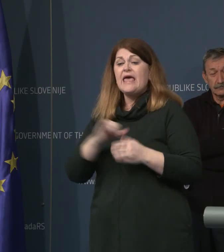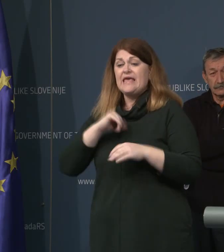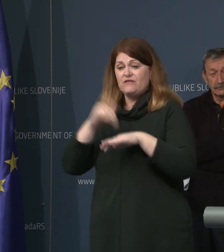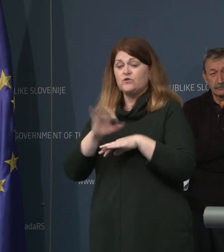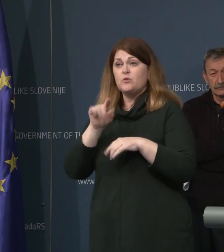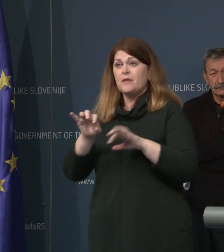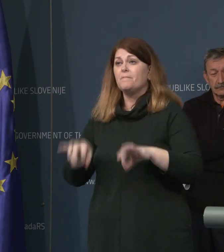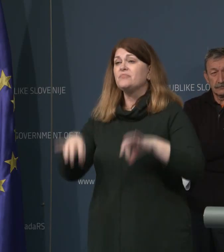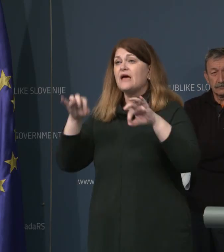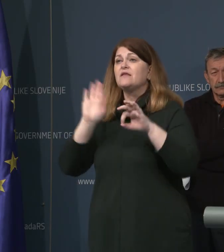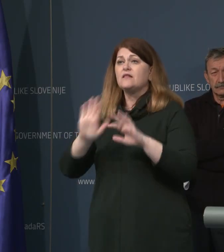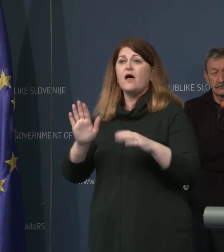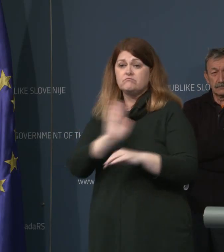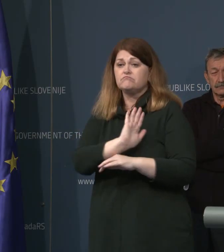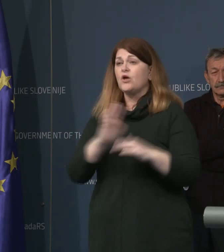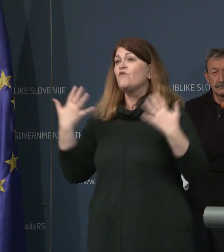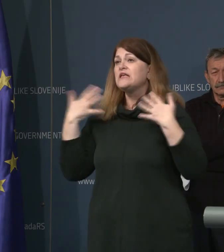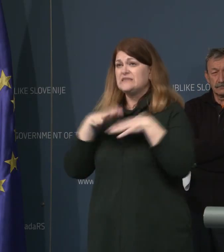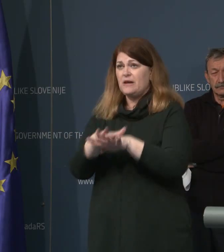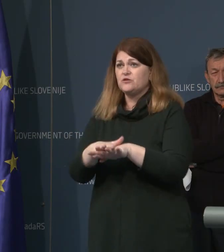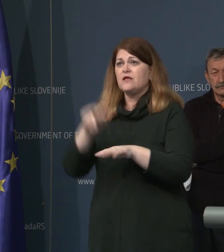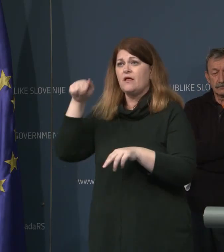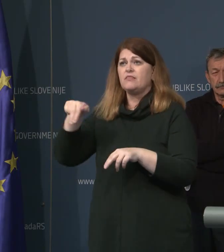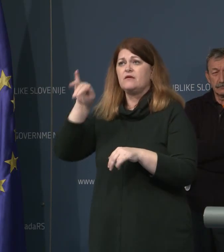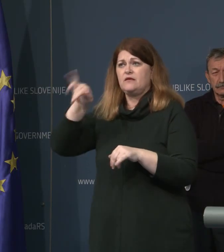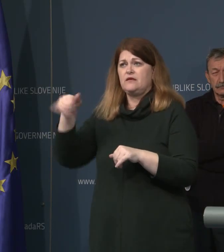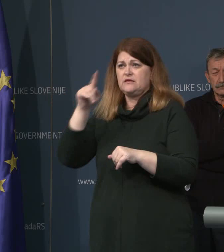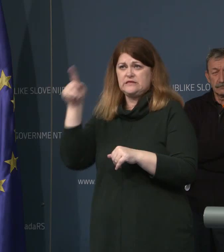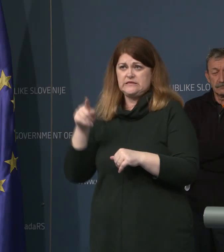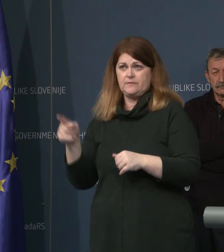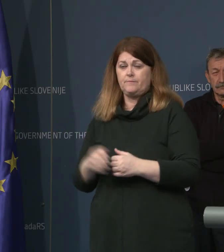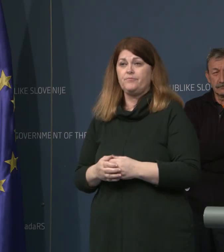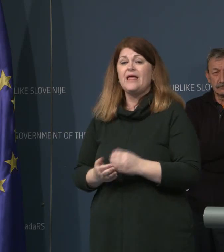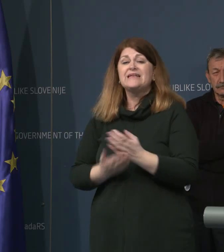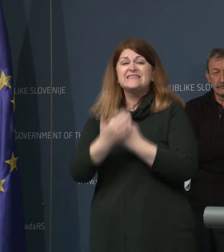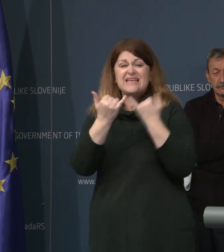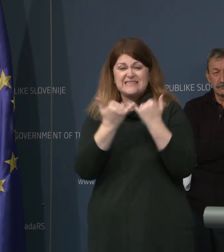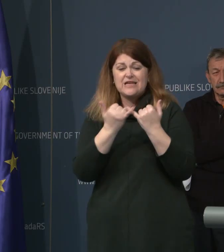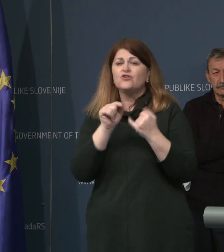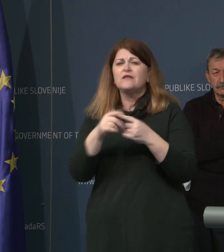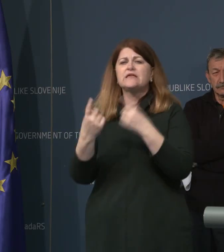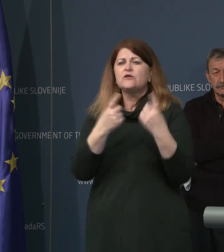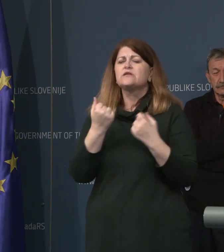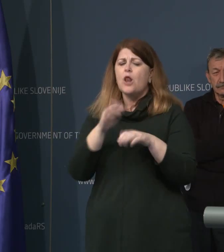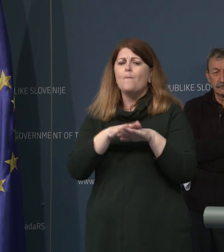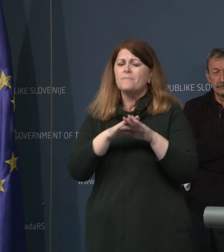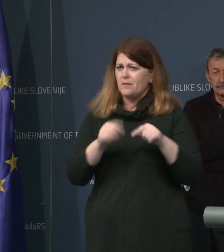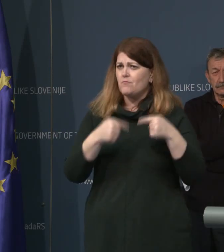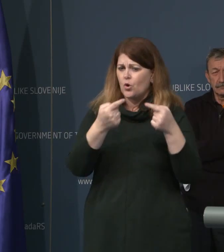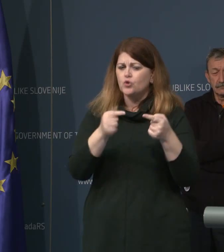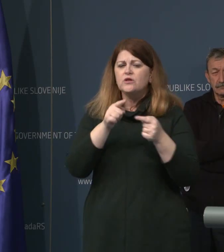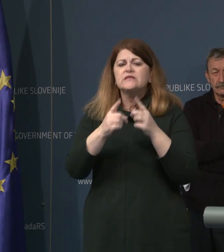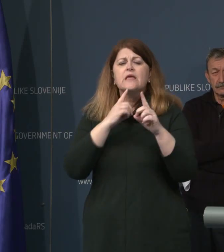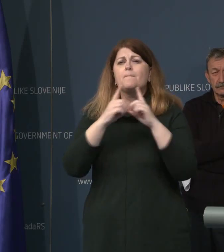prav tako najdete na naši spletni strani Nacionalnega inštituta. Za starše v tej situaciji zelo priporočljivo, da